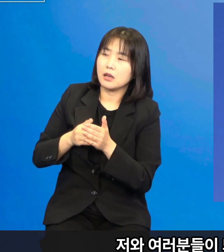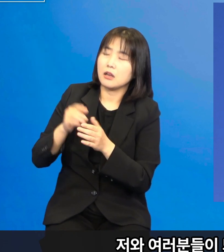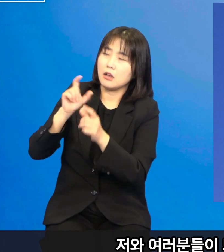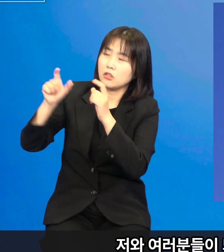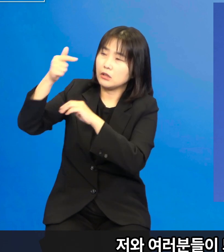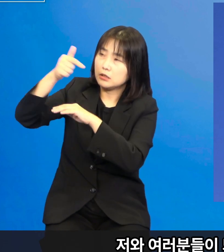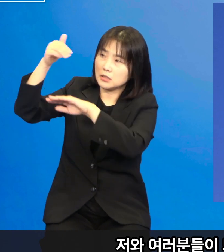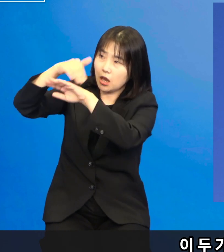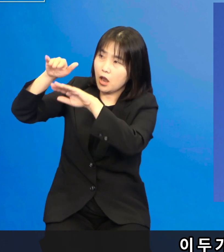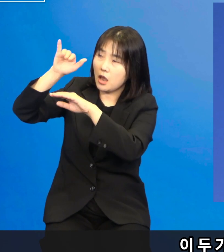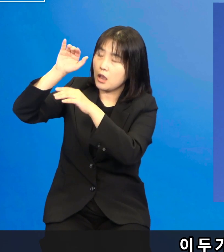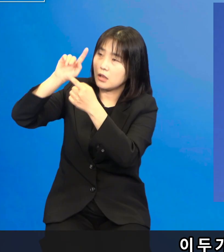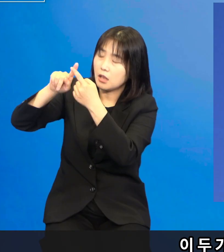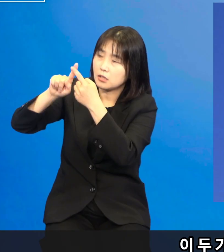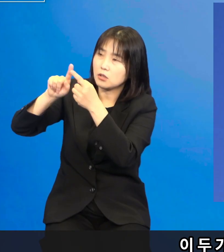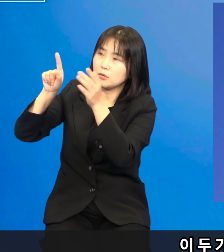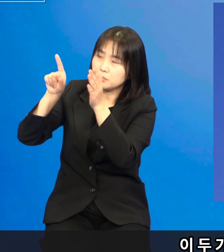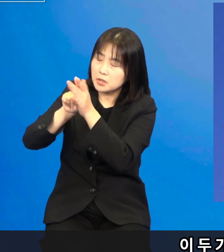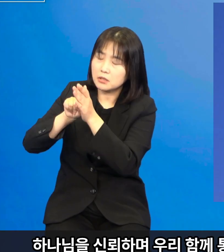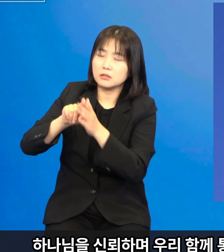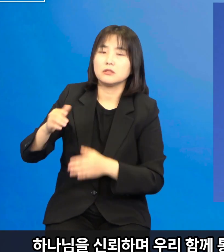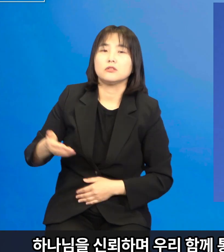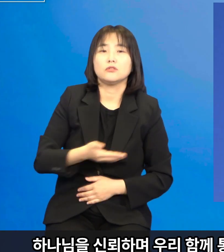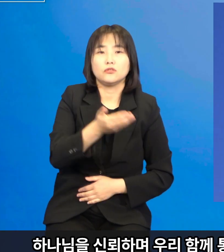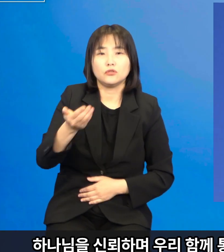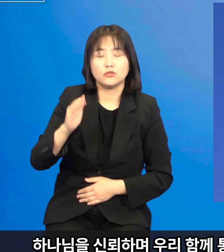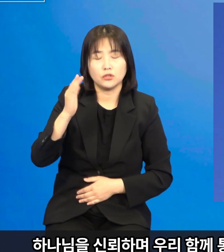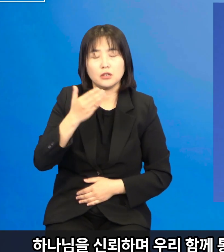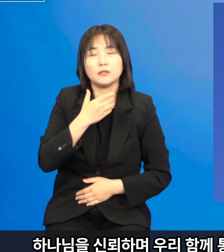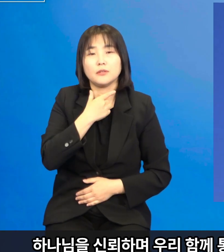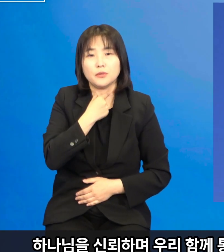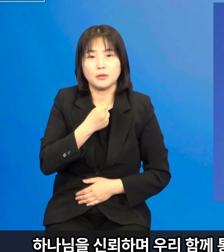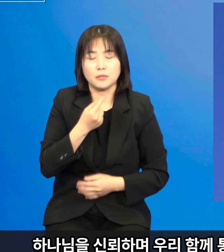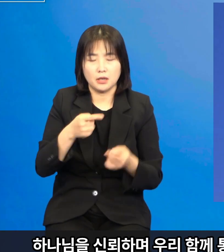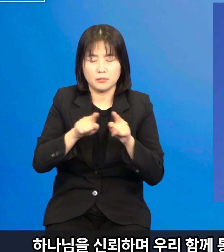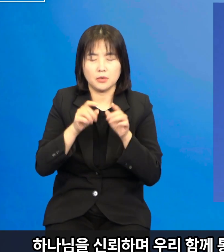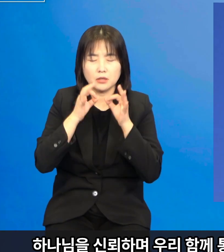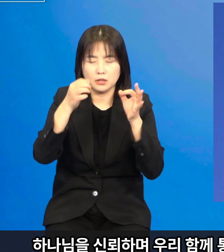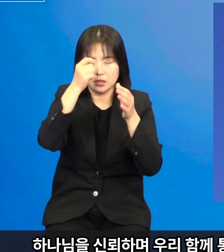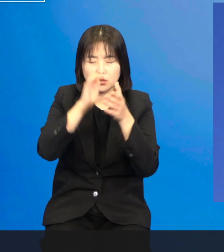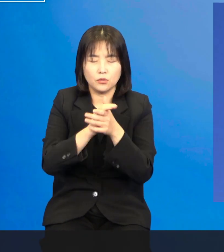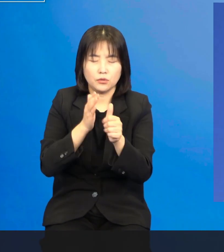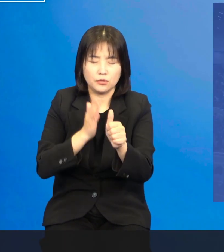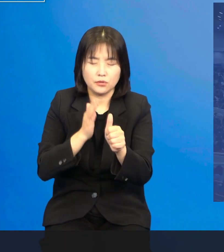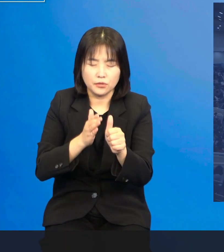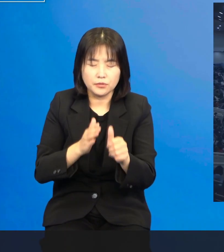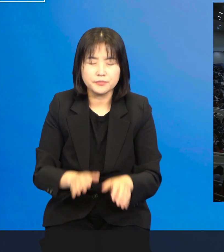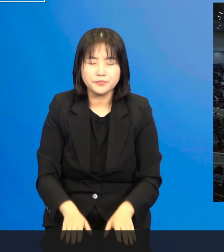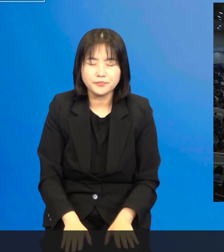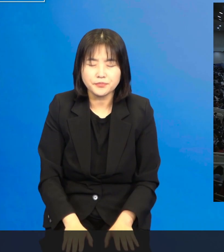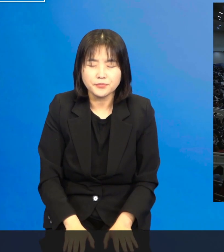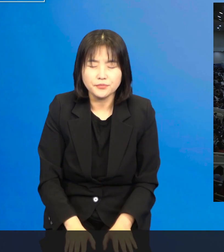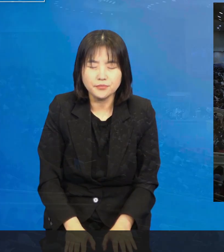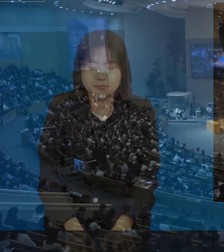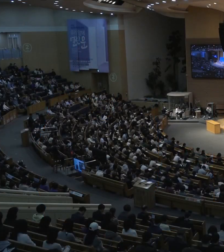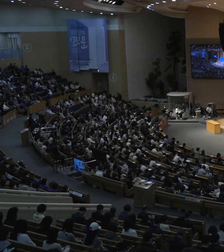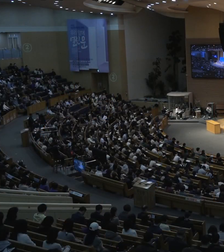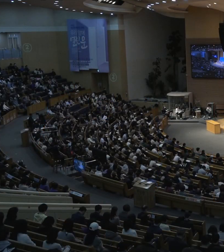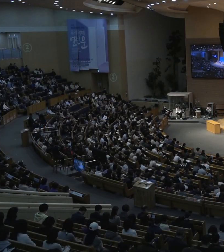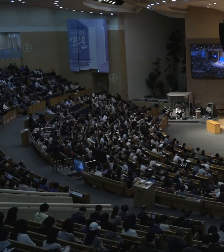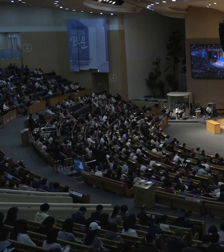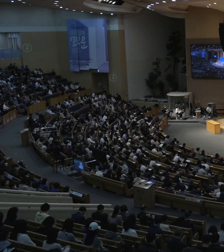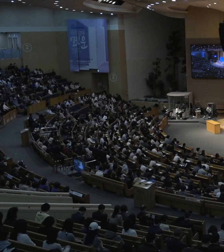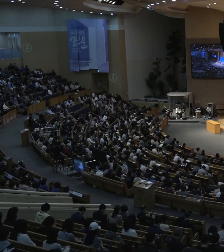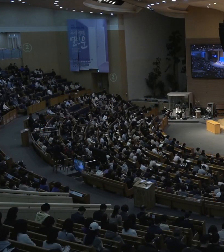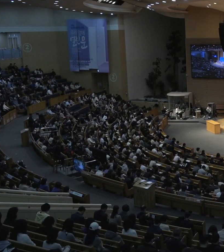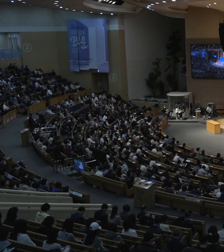여러분들이 되었으면 좋겠어요. 이 두 가지 놓고 하나님을 신뢰하며 우리 함께 동성으로 기도하도록 하겠습니다. 살아계신 아버지 하나님,